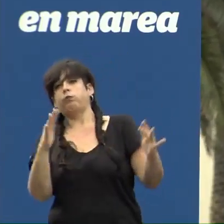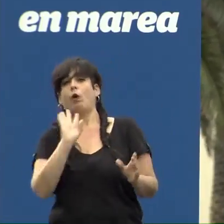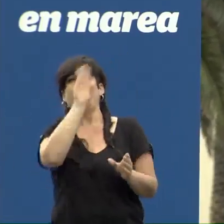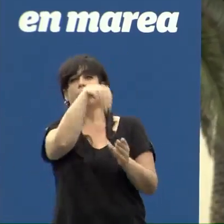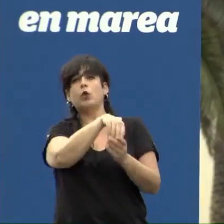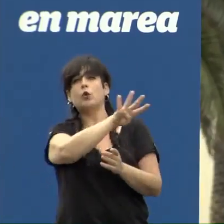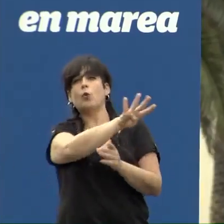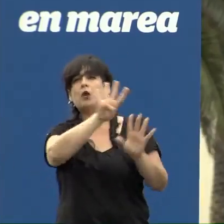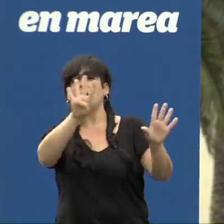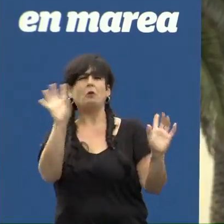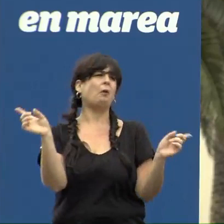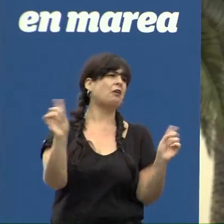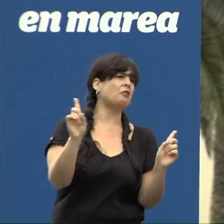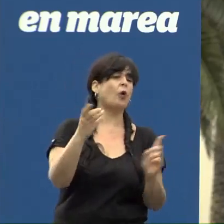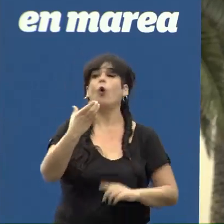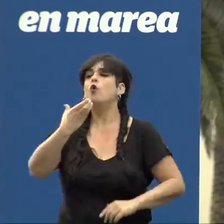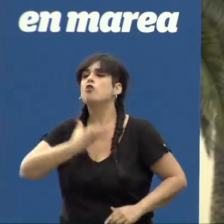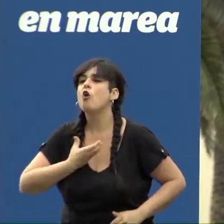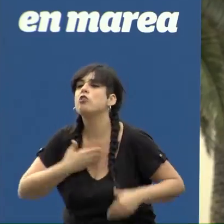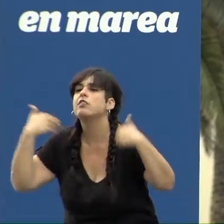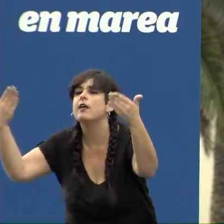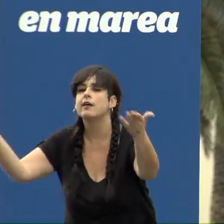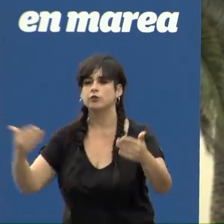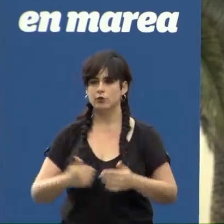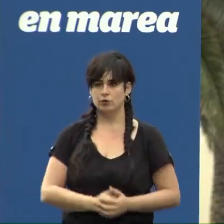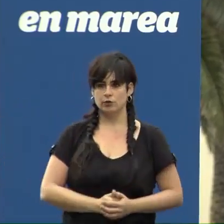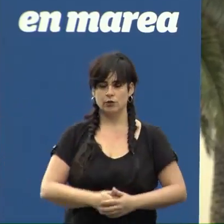No, que son concellos, Feijóo, que son concellos.